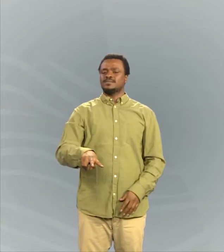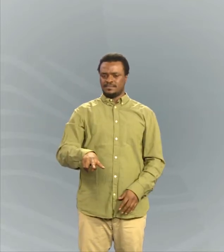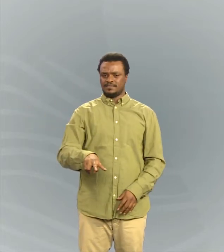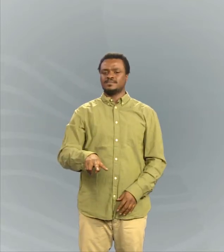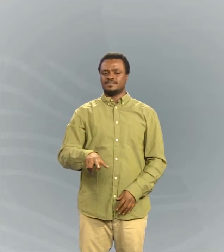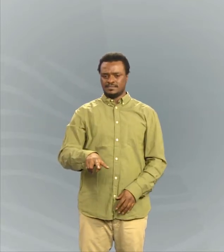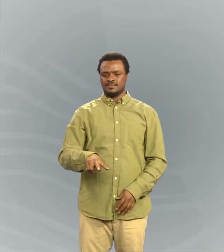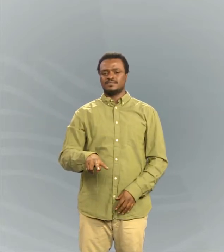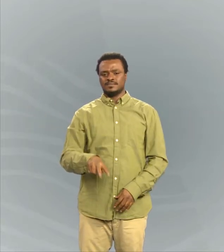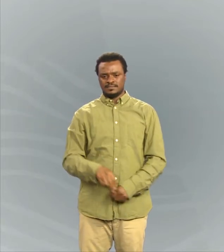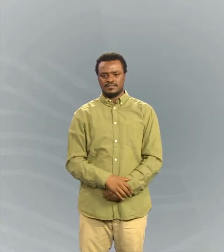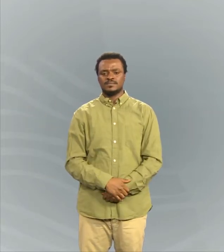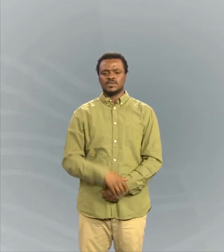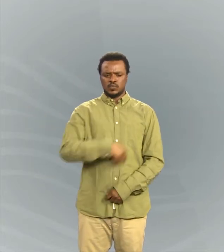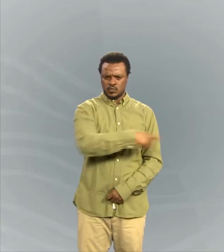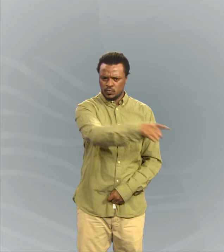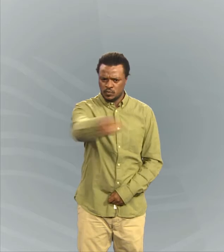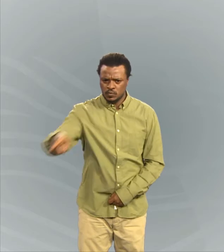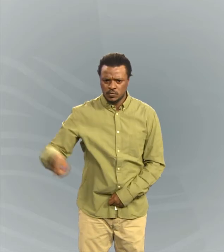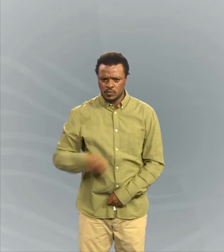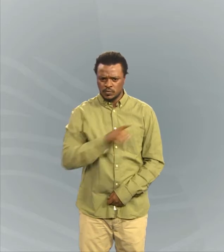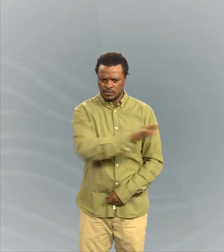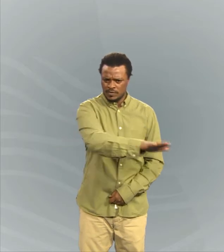C'est vrai, leur cœur désire faire le mal dès leur jeunesse.